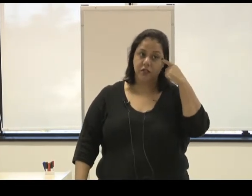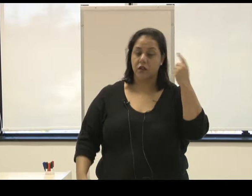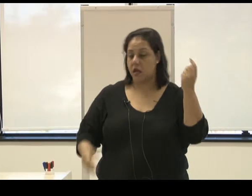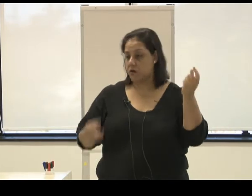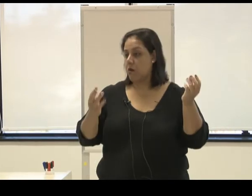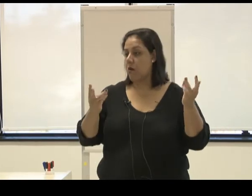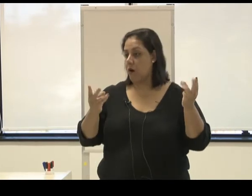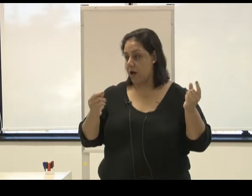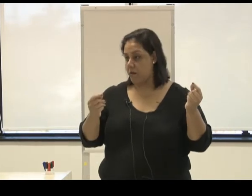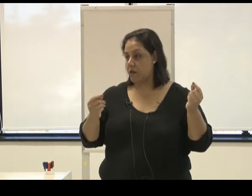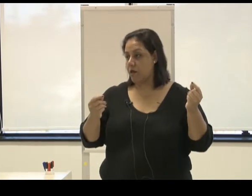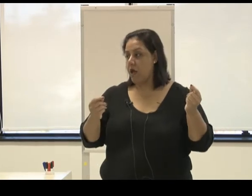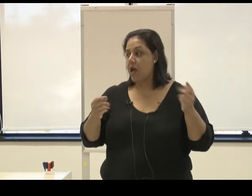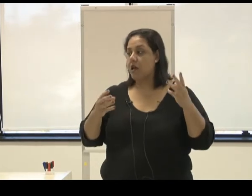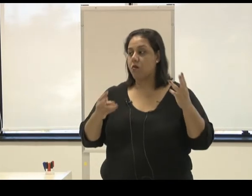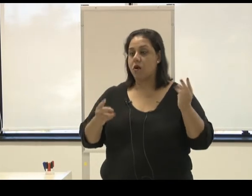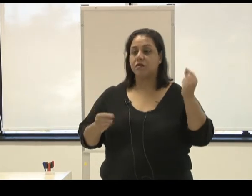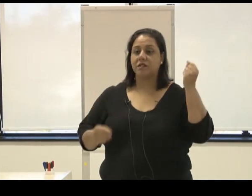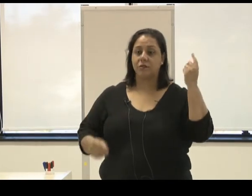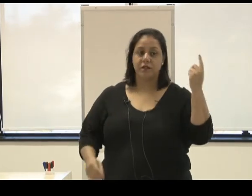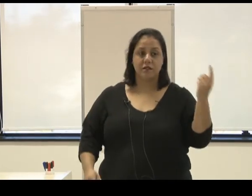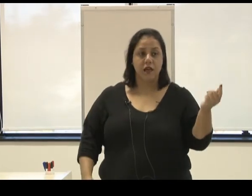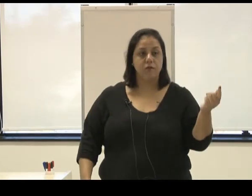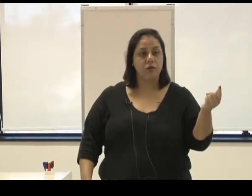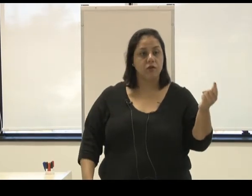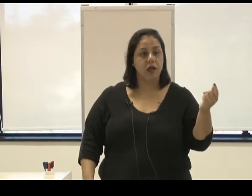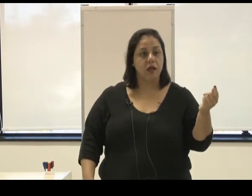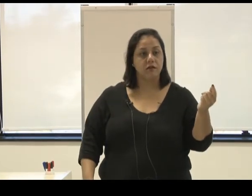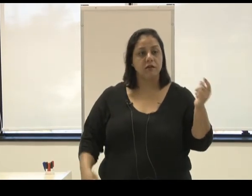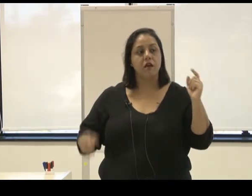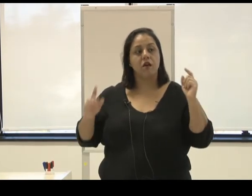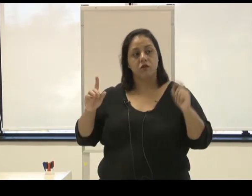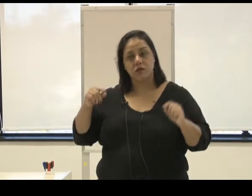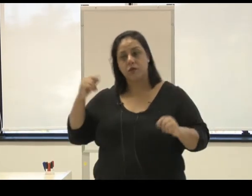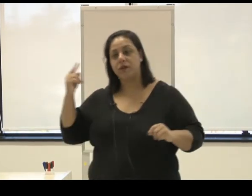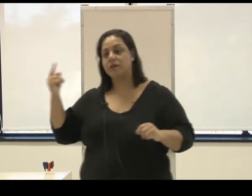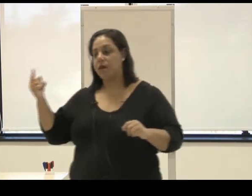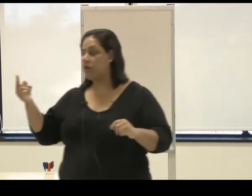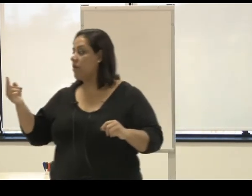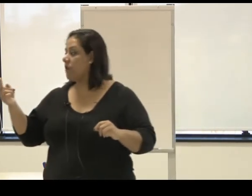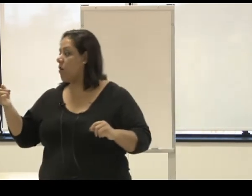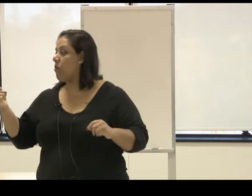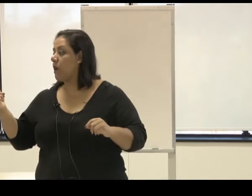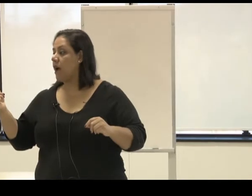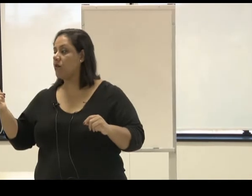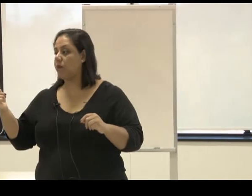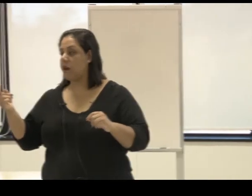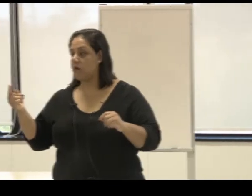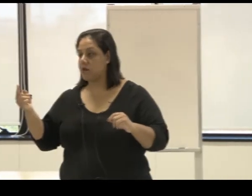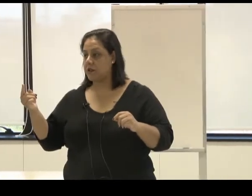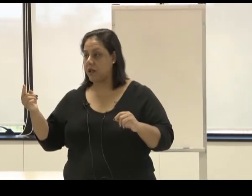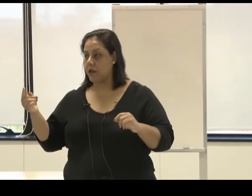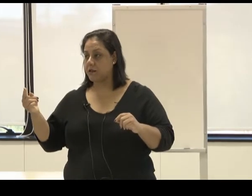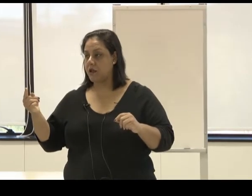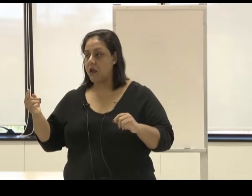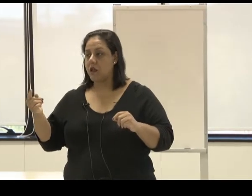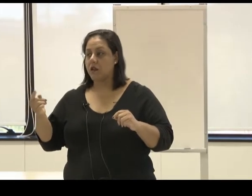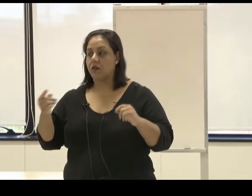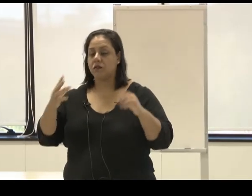a sua mão rápida. Enquanto você pensar em português, o seu pensamento vai ficar complicado para a língua de sinais. Então, vocês